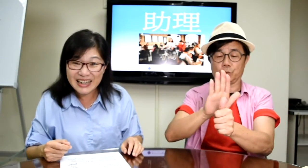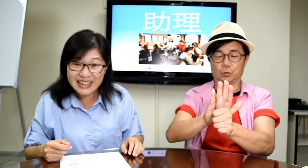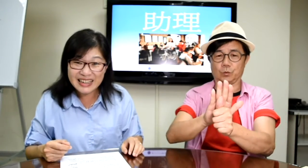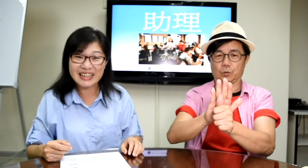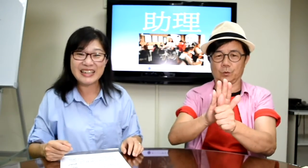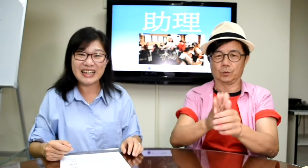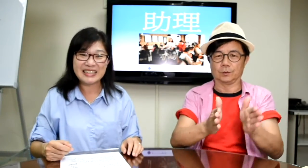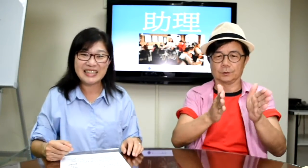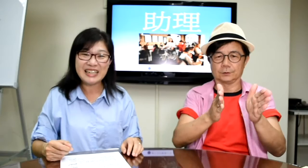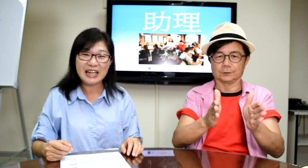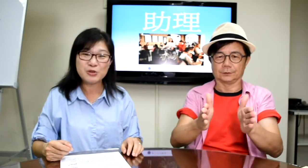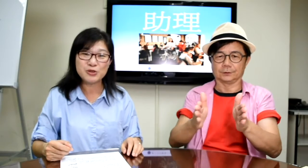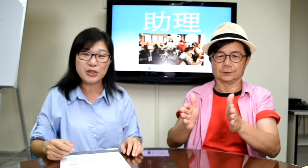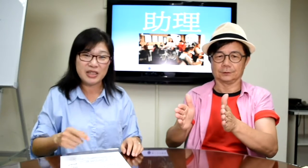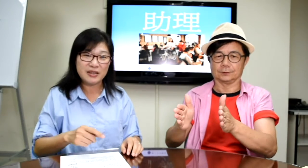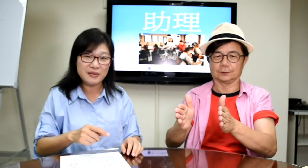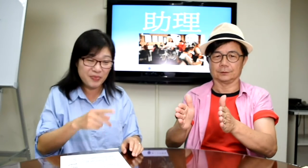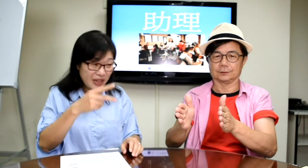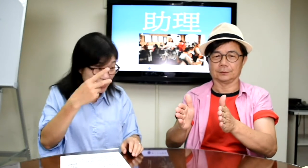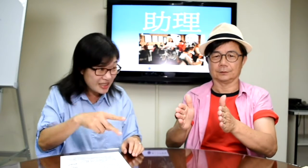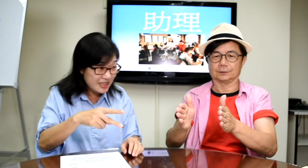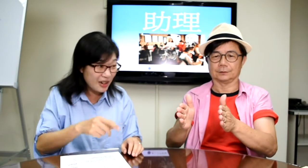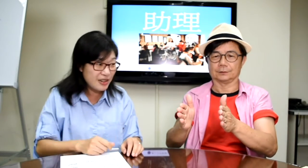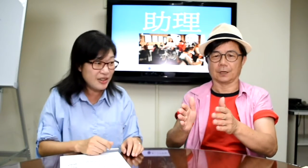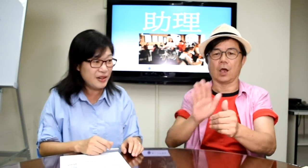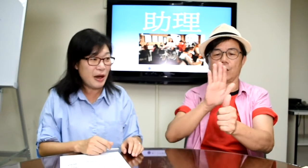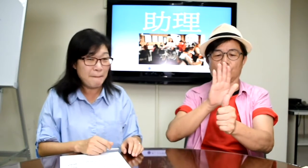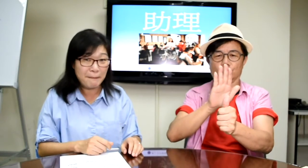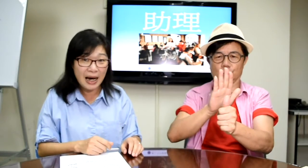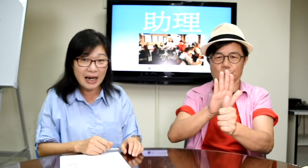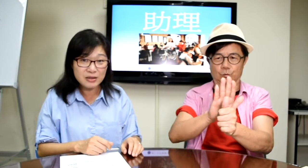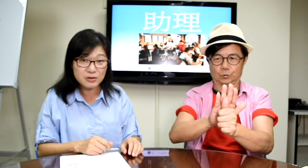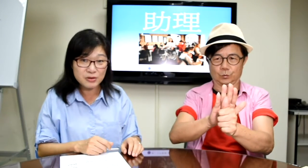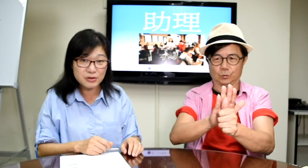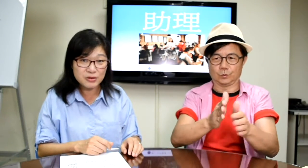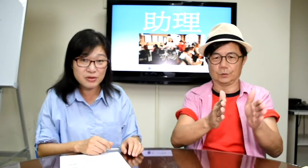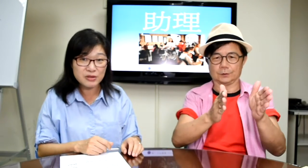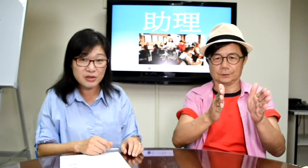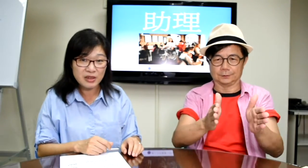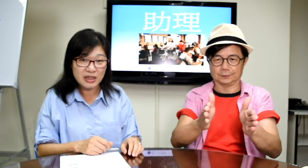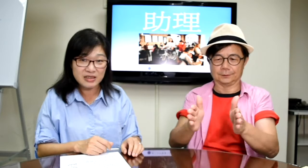好，可以。接下来助理，再一次哦，帮助整